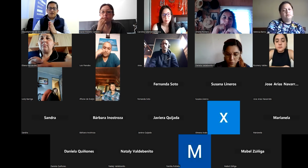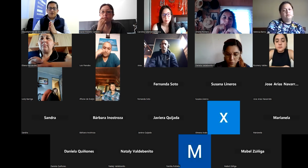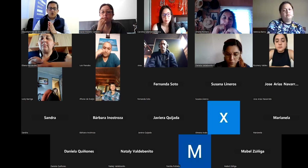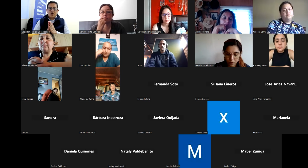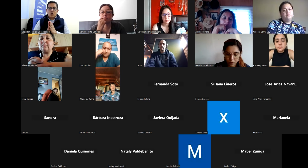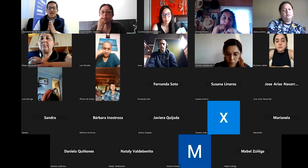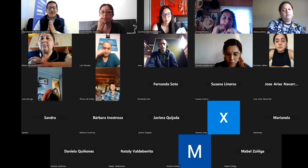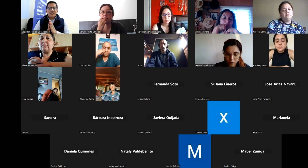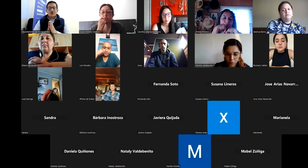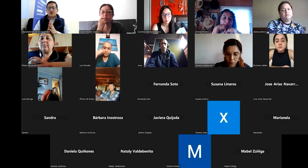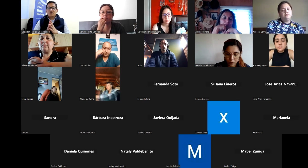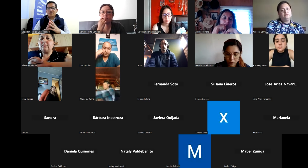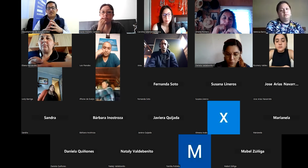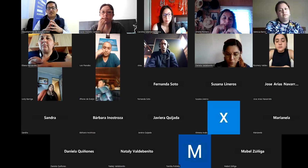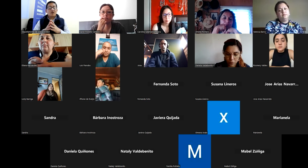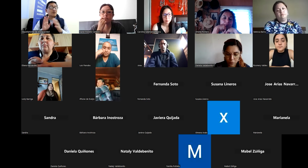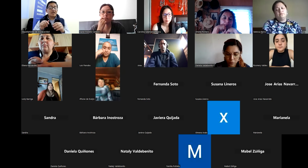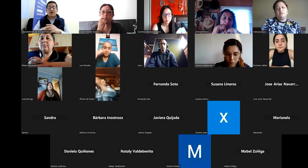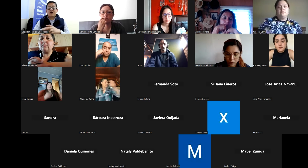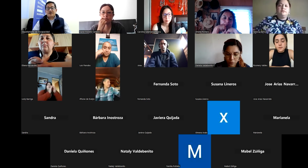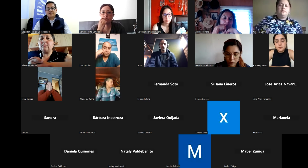pero escuela para niños sordos en Chile en Los Ángeles no hay